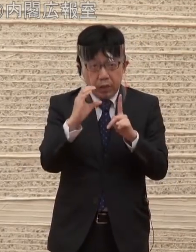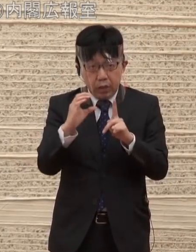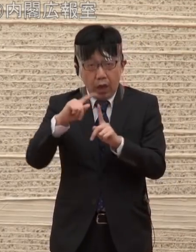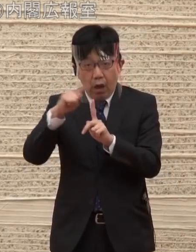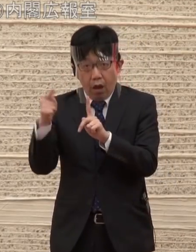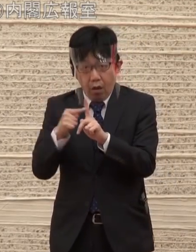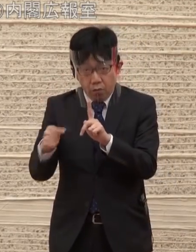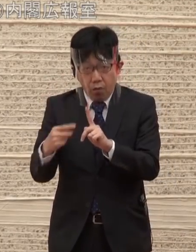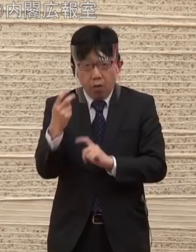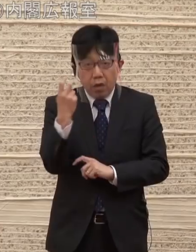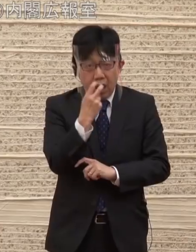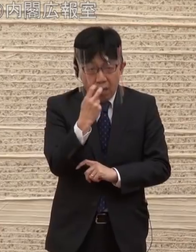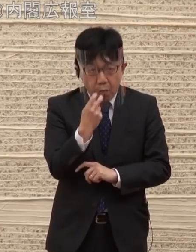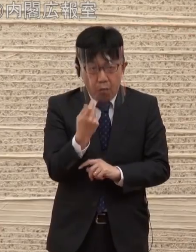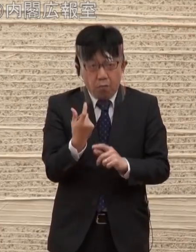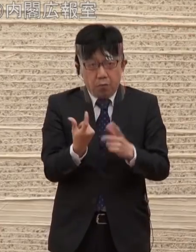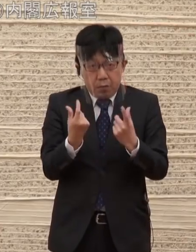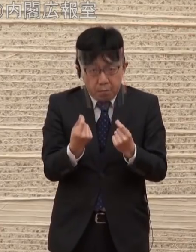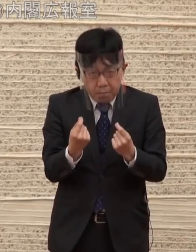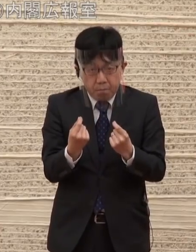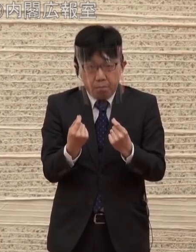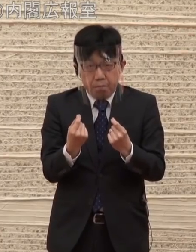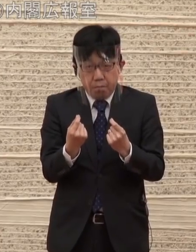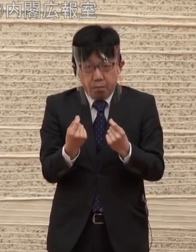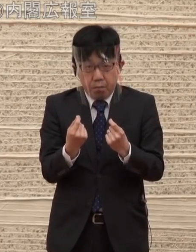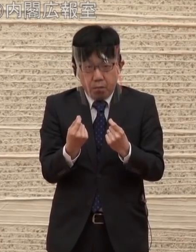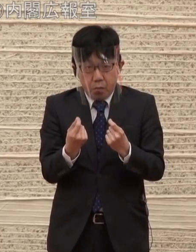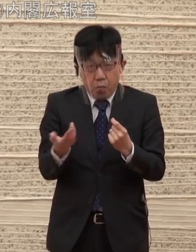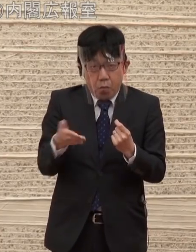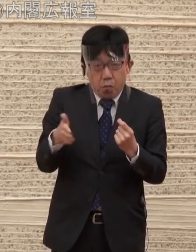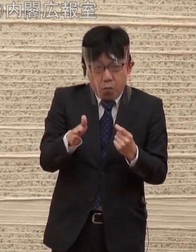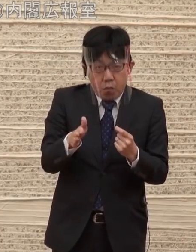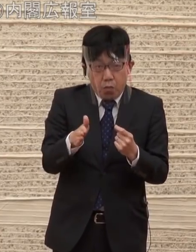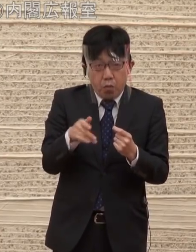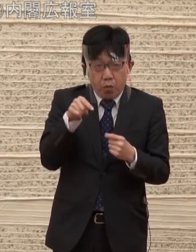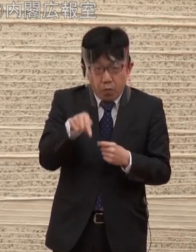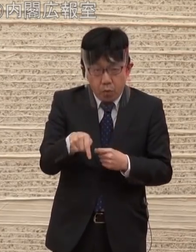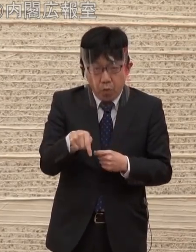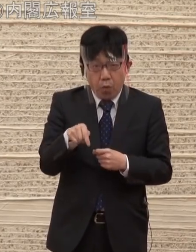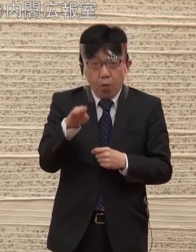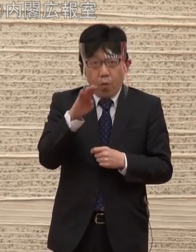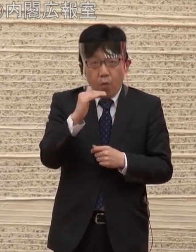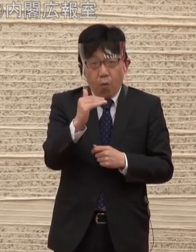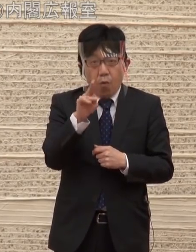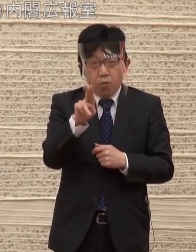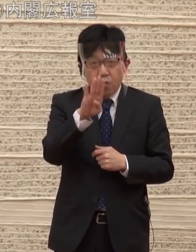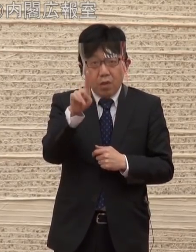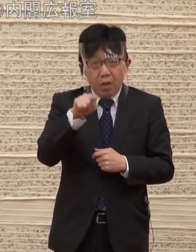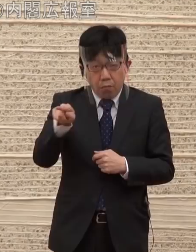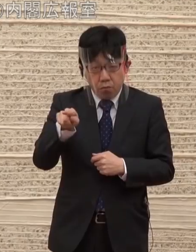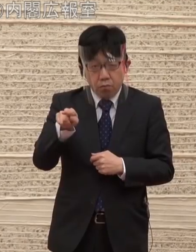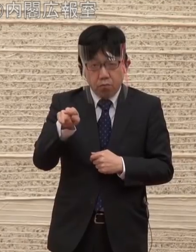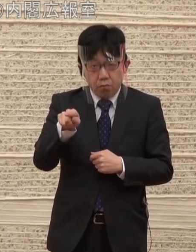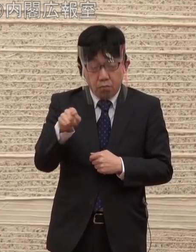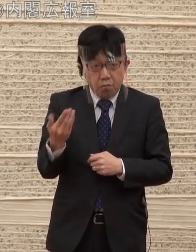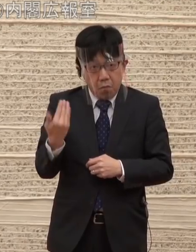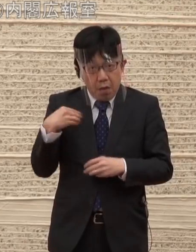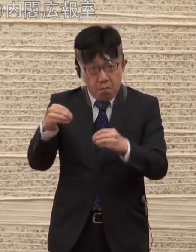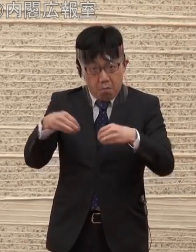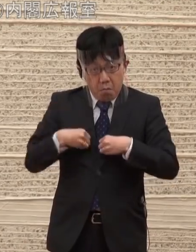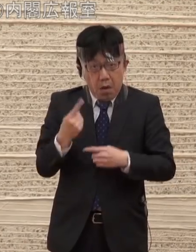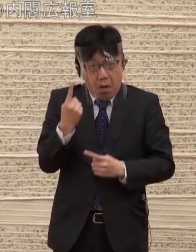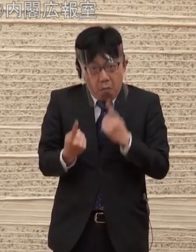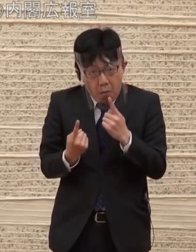いく術をしていくということについては抗原検査も含めてですねまた先ほど pcr センターを